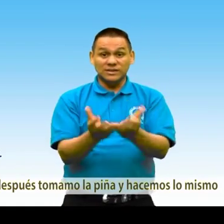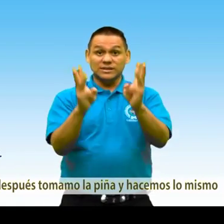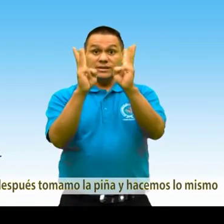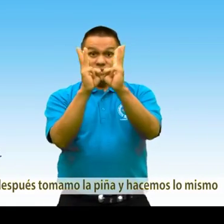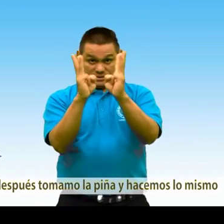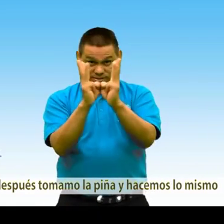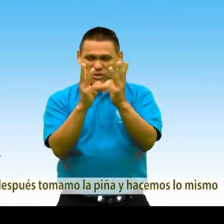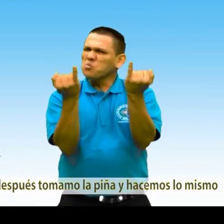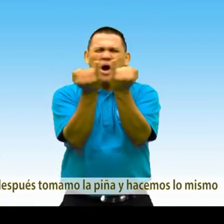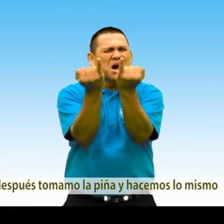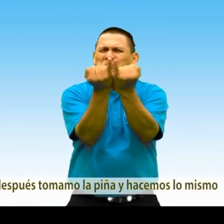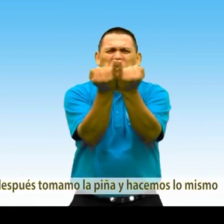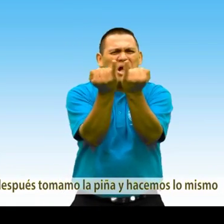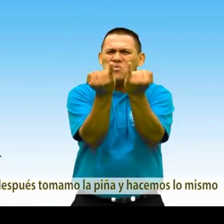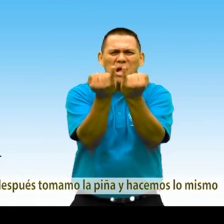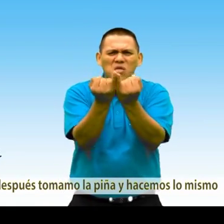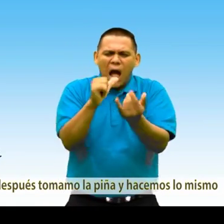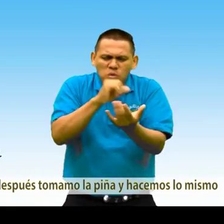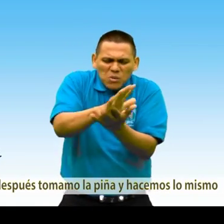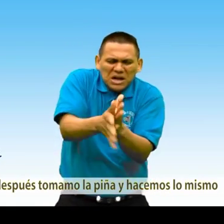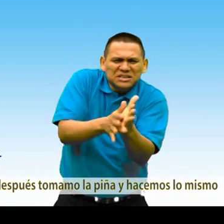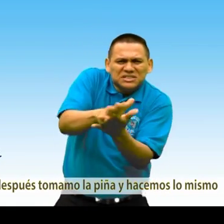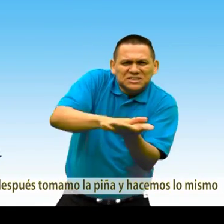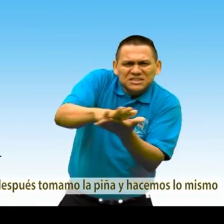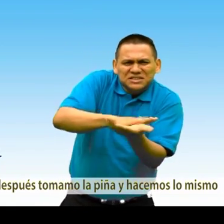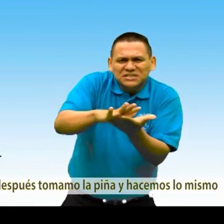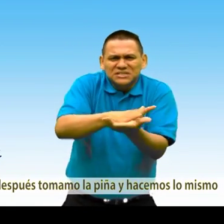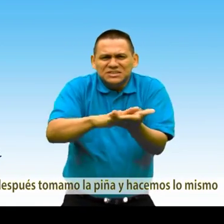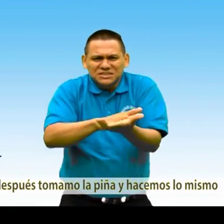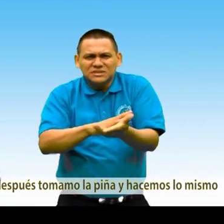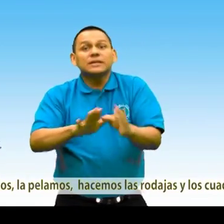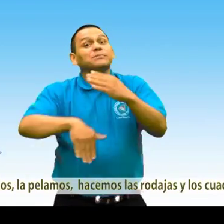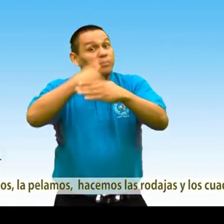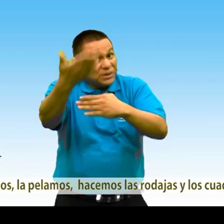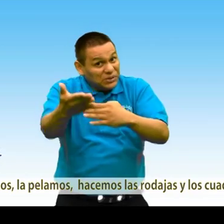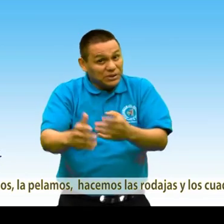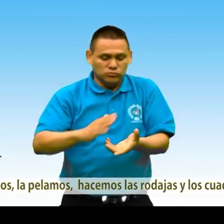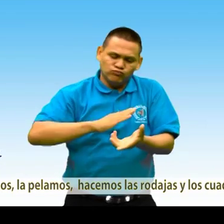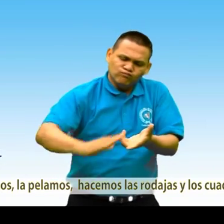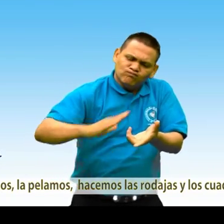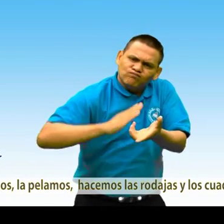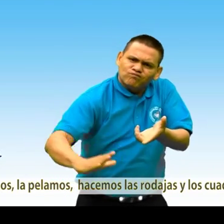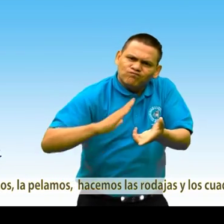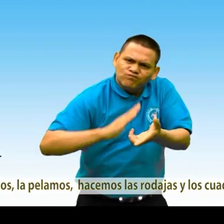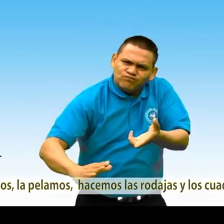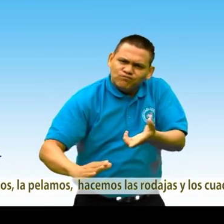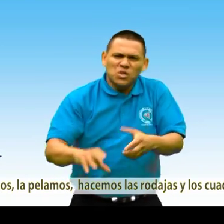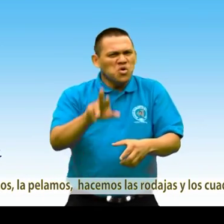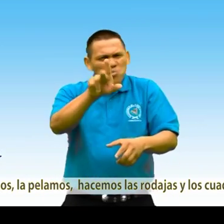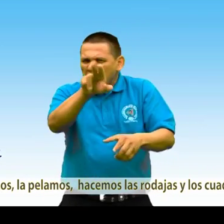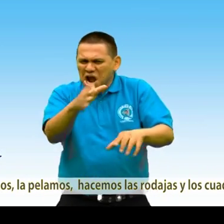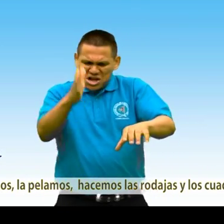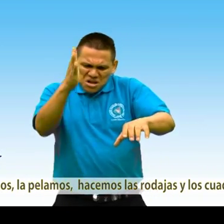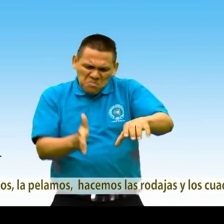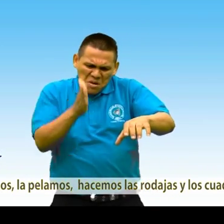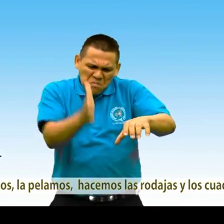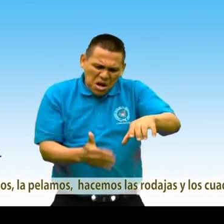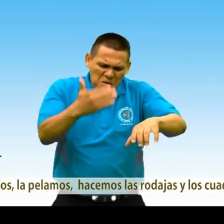Después tomamos la piña y hacemos lo mismo. La lavamos, la pelamos, hacemos